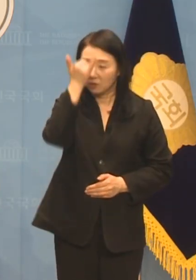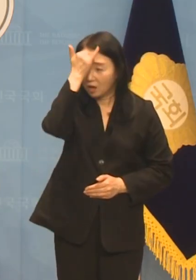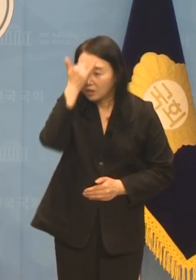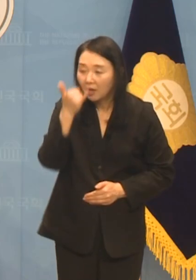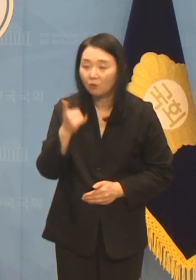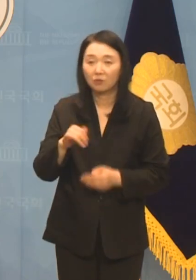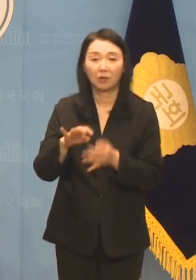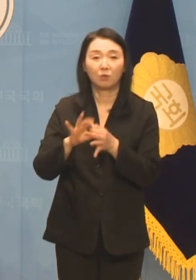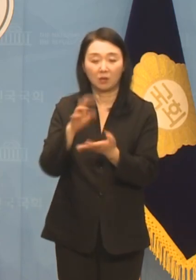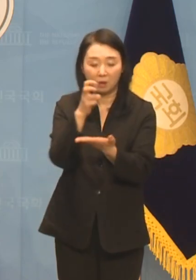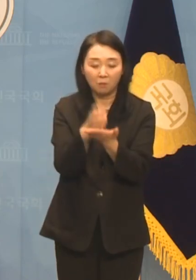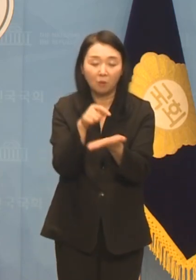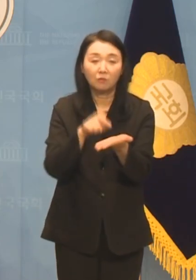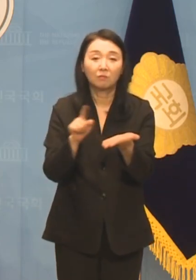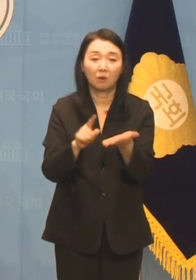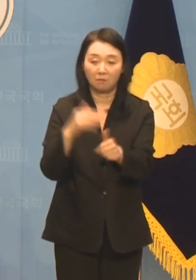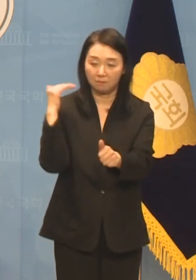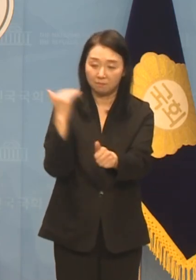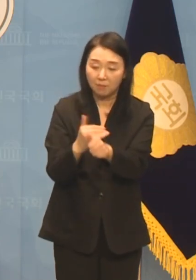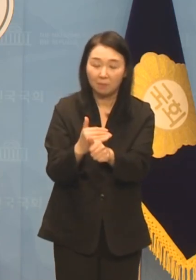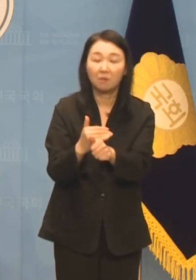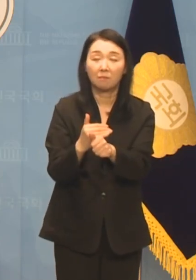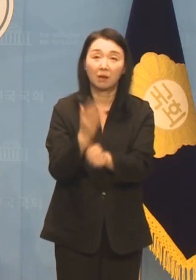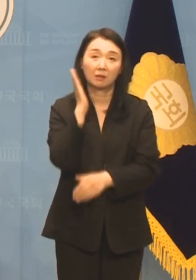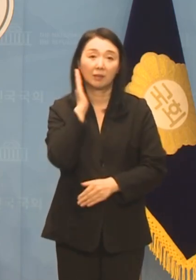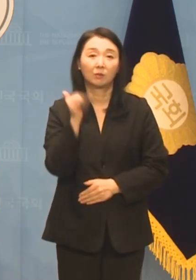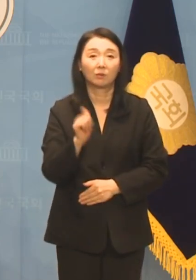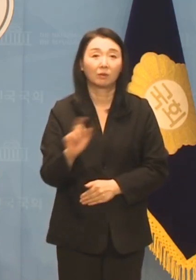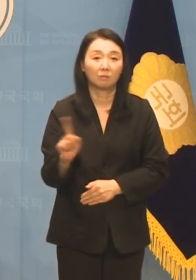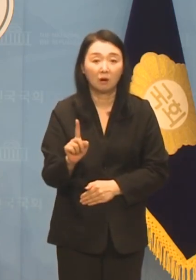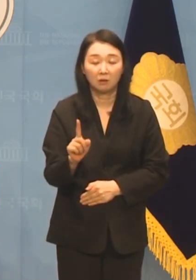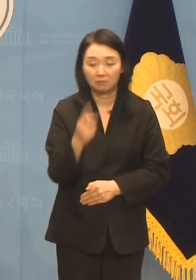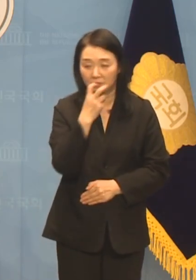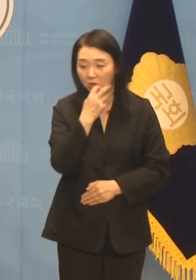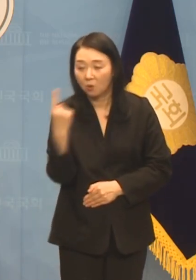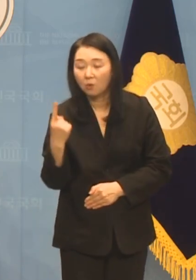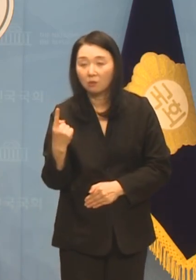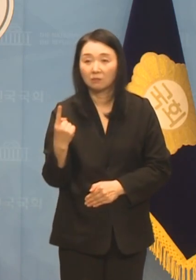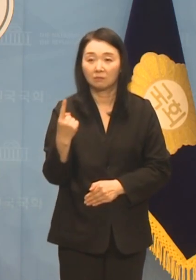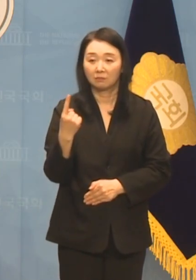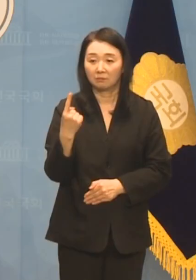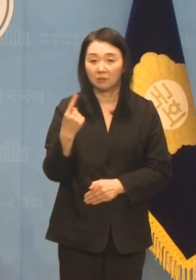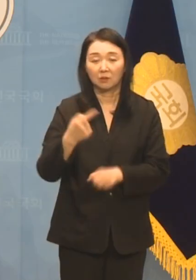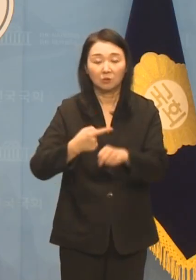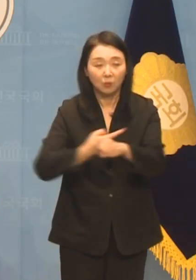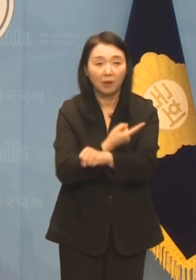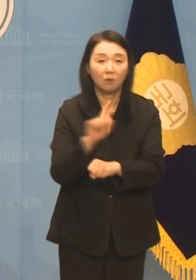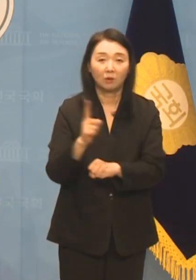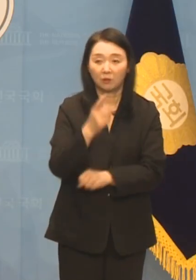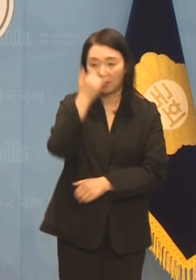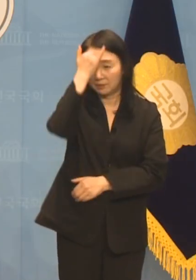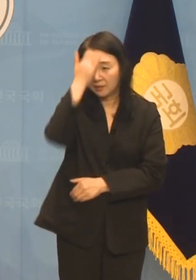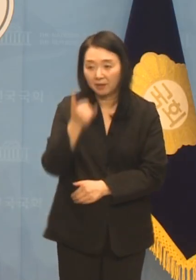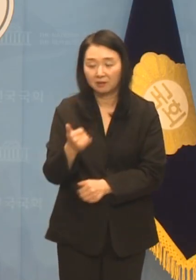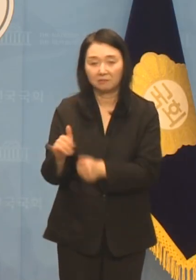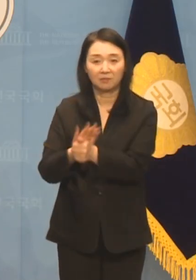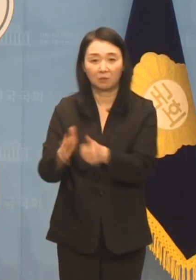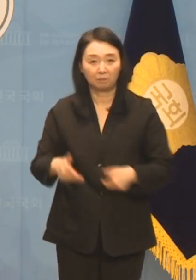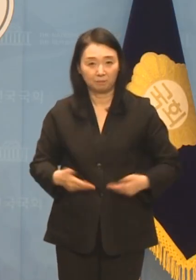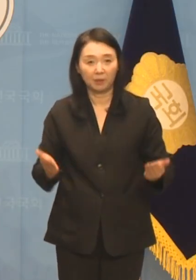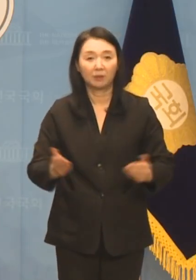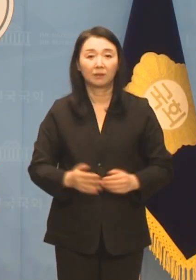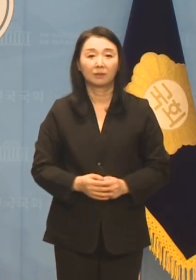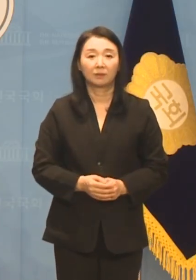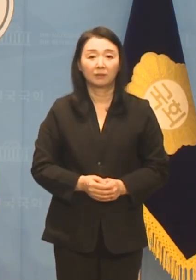관한 법률에 따르면 파면당한 대통령은 경호와 경비 외에 어떠한 예우도 받을 수